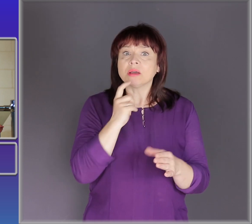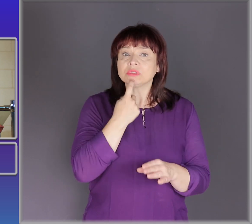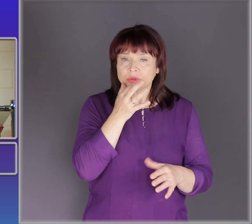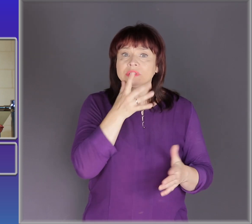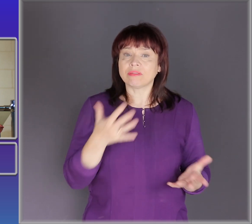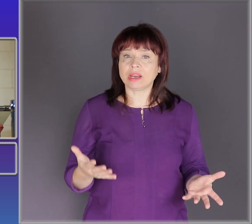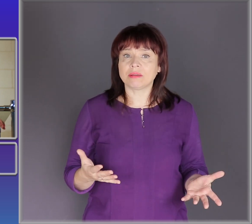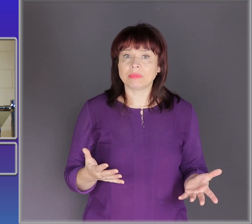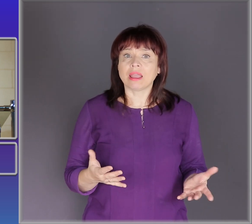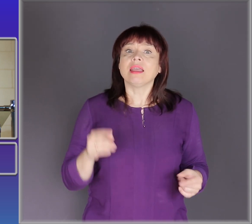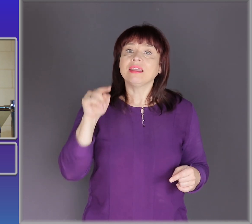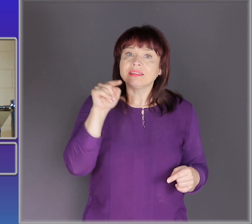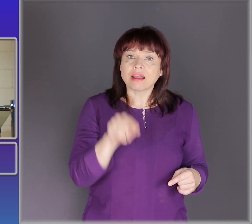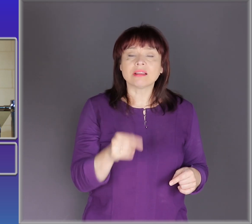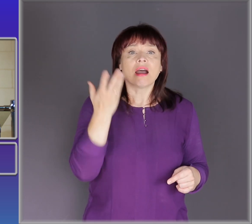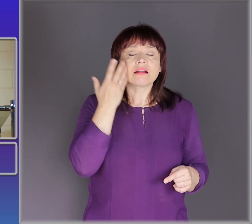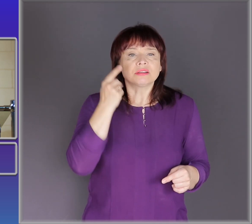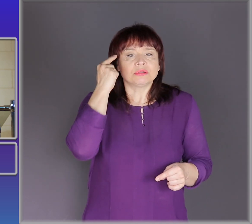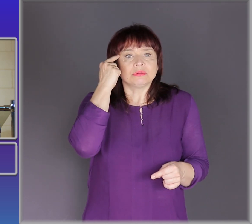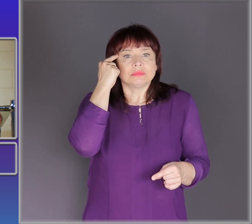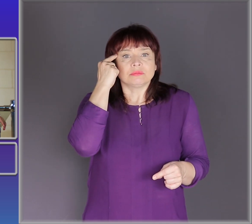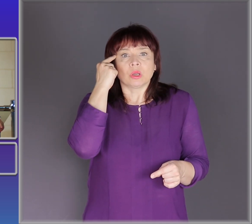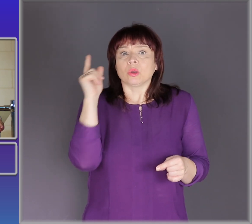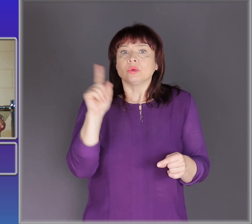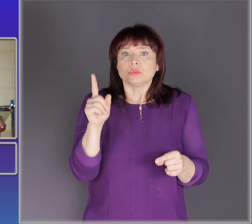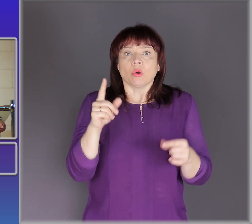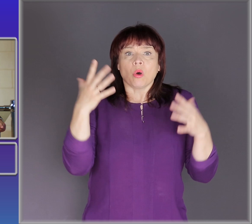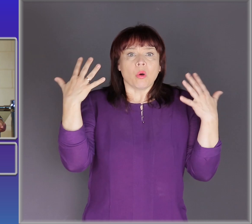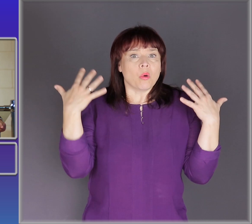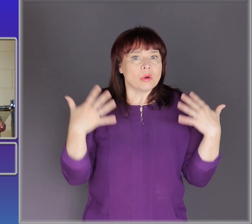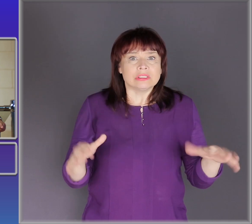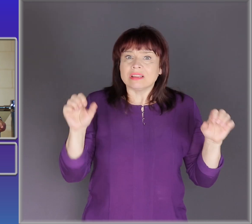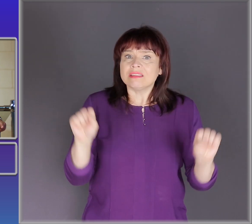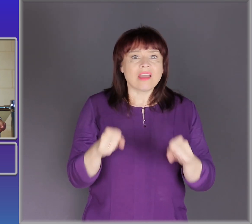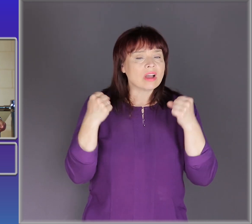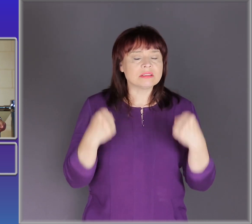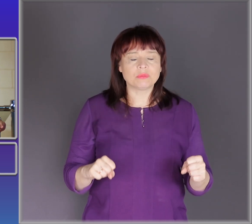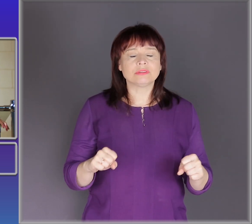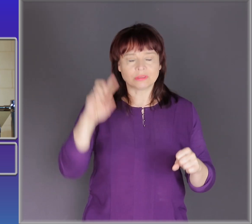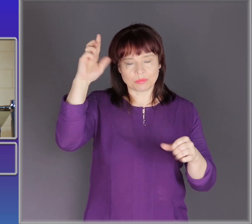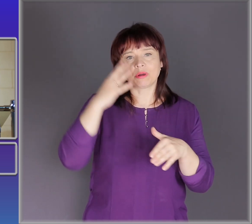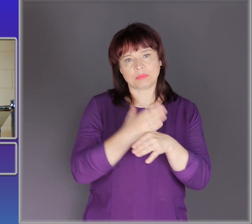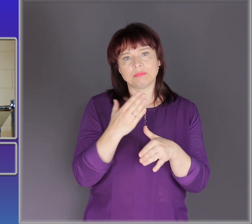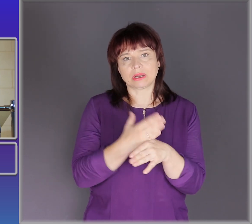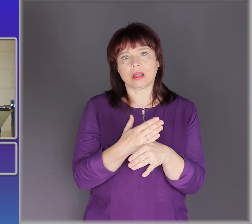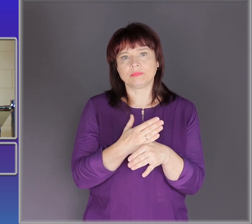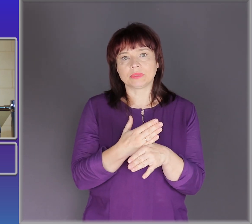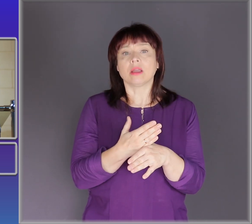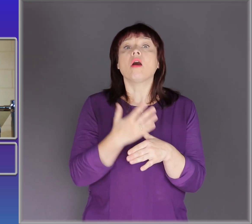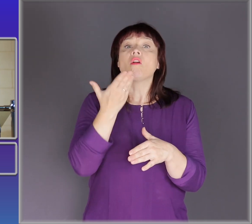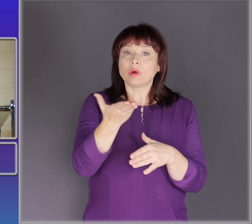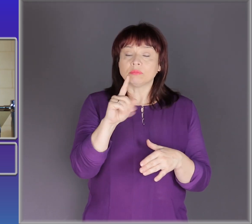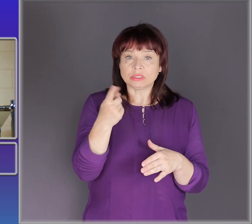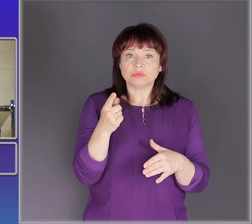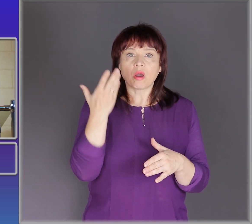трудные времена даже тогда когда кажется что почва ушла из-под ног вот почему когда вы